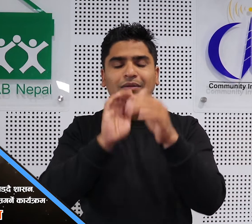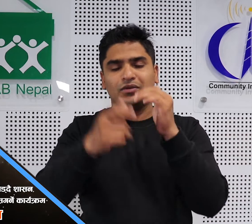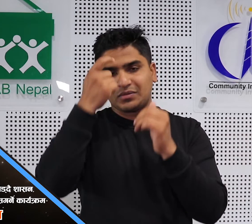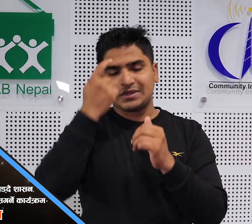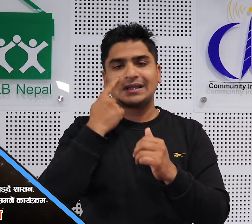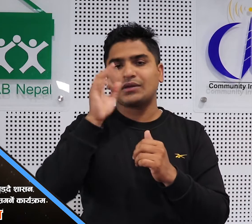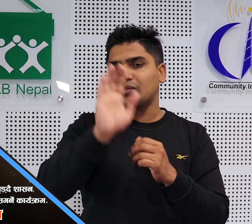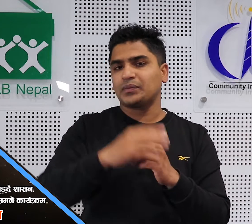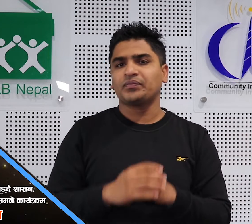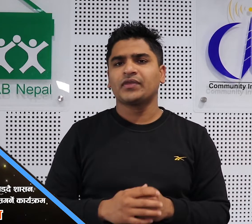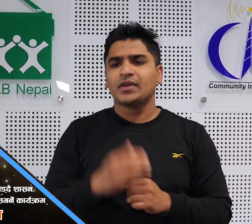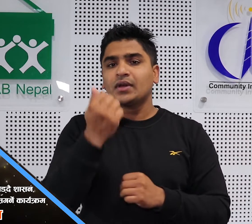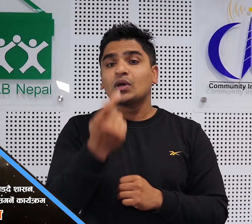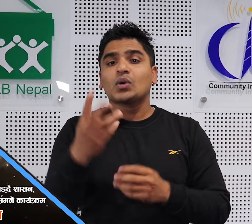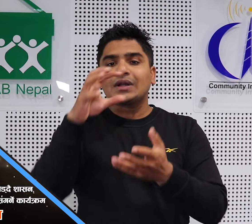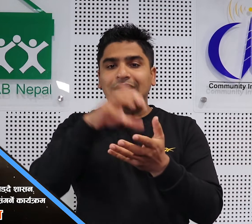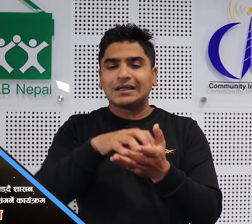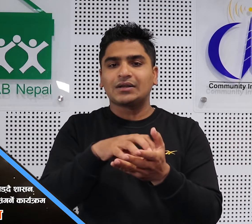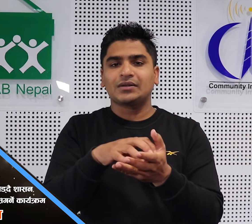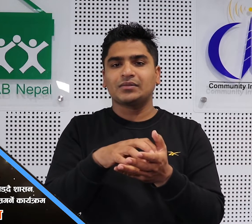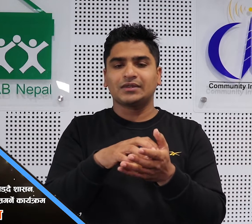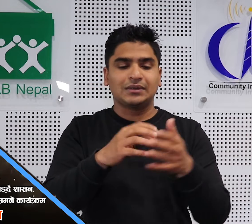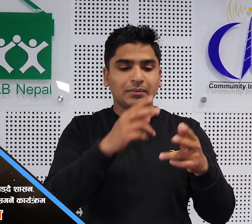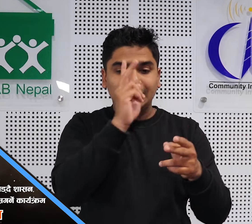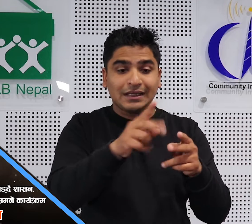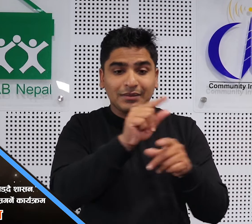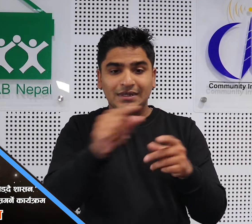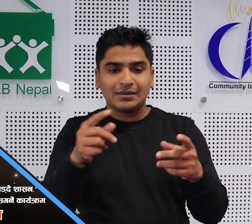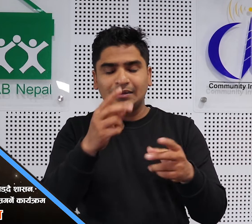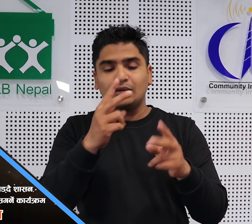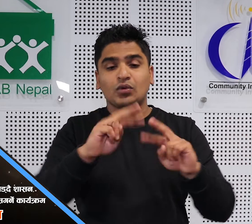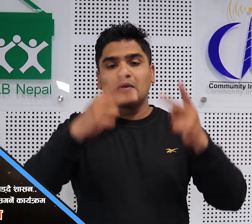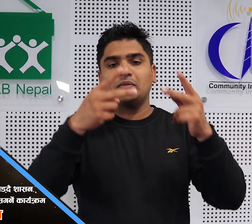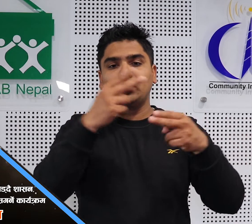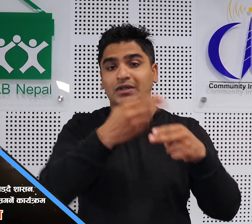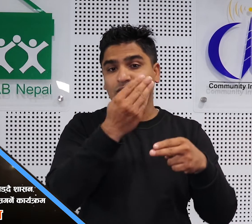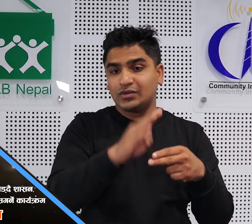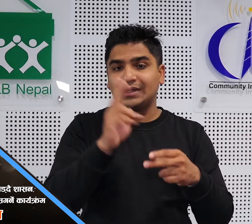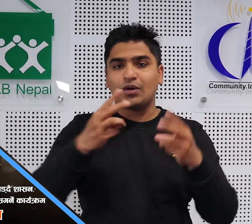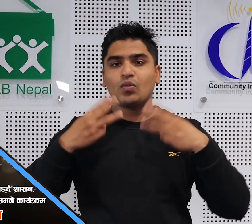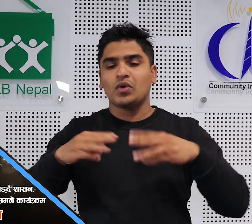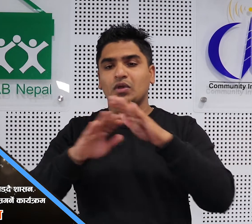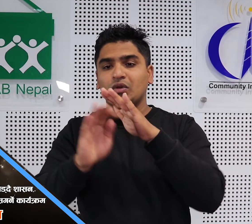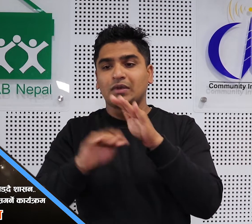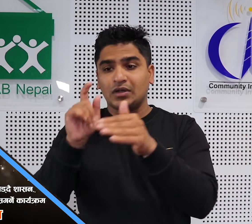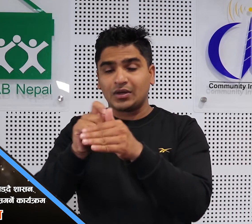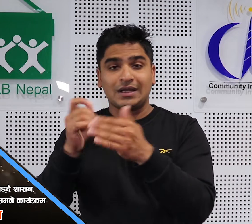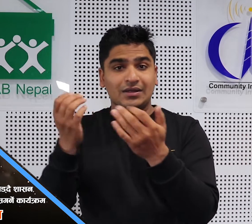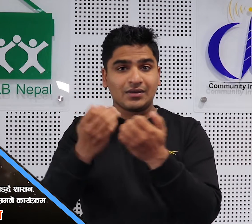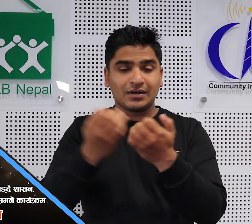छ। कति ठाउँमा चाहिँ जुधेरकै जुधेको हुन्छ, कति ठाउँमा चाहिँ हामीलाई त्यहाँनिर उपभोक्ता समितिलाई तयारी गरेर अथवा ठेक्काको